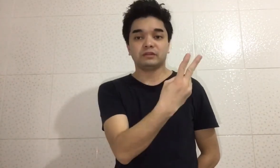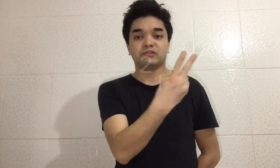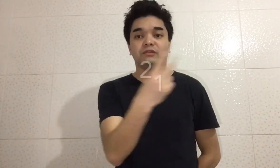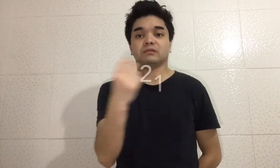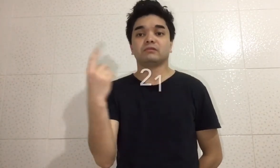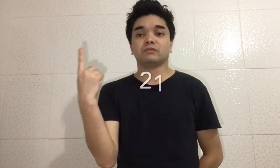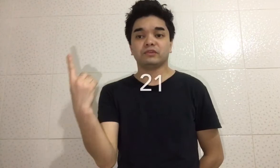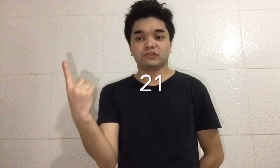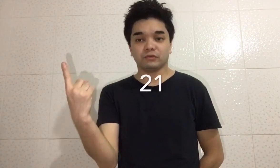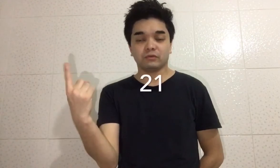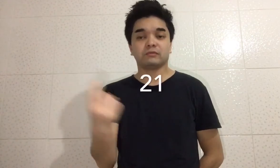20, 21,